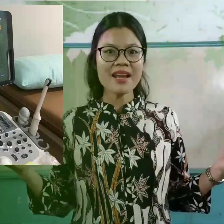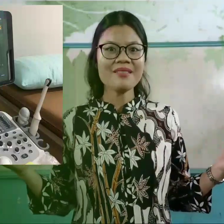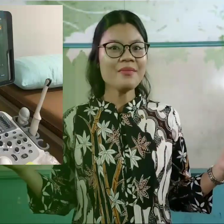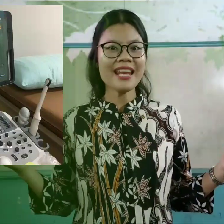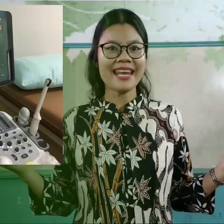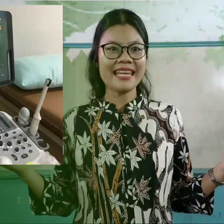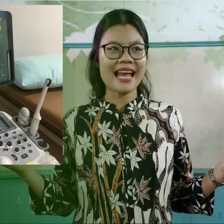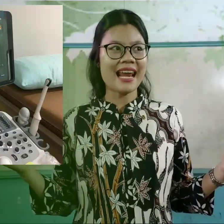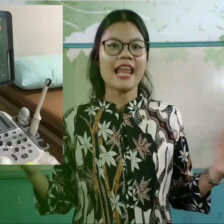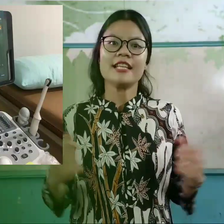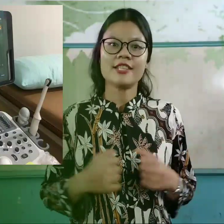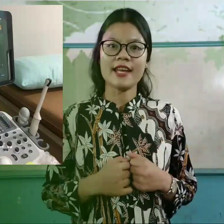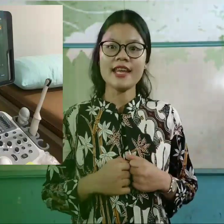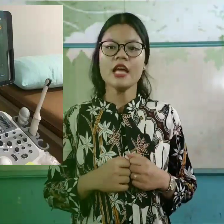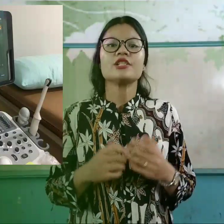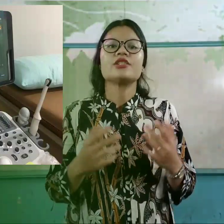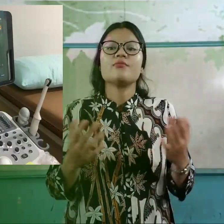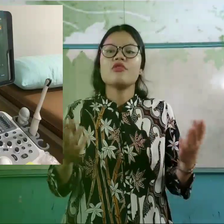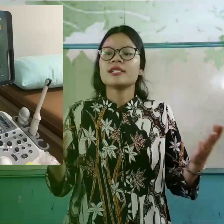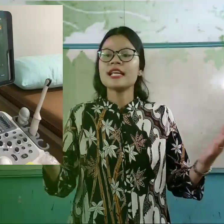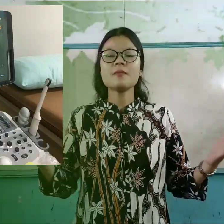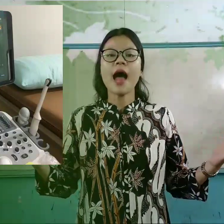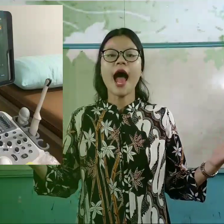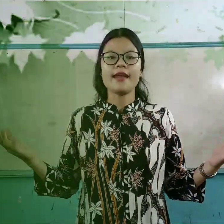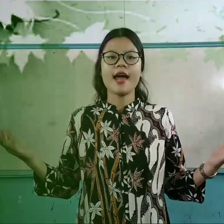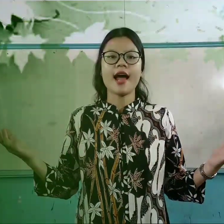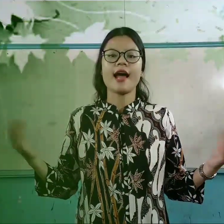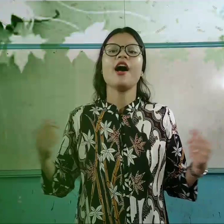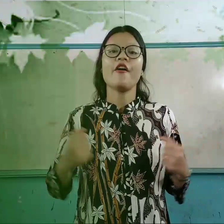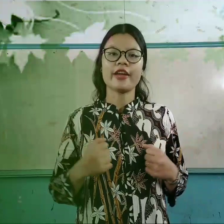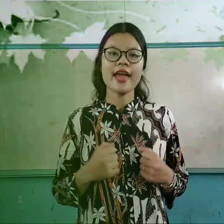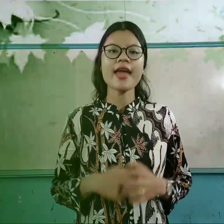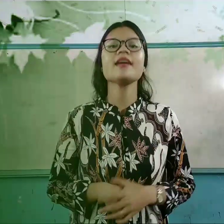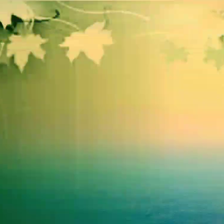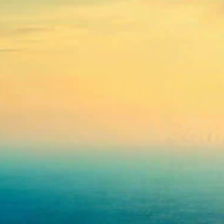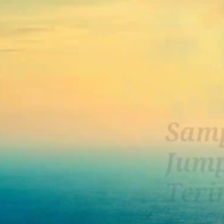sudah zaman milenial, jadi semua serba ada. Oke?